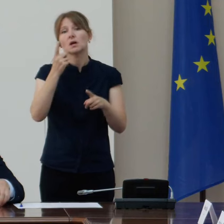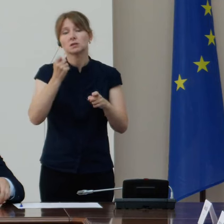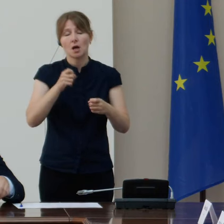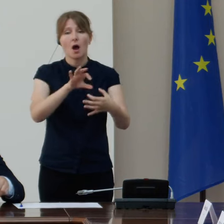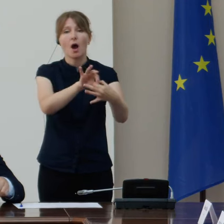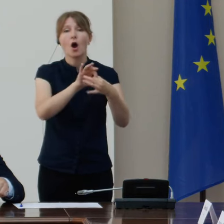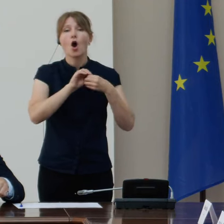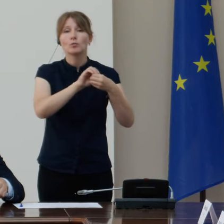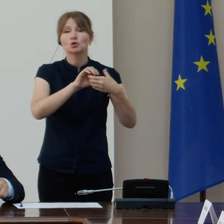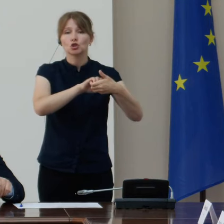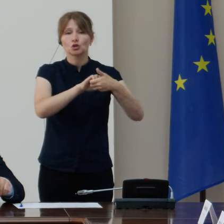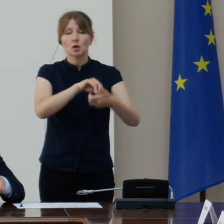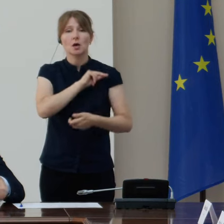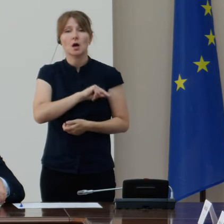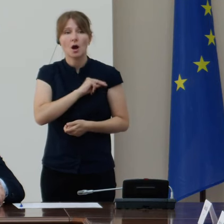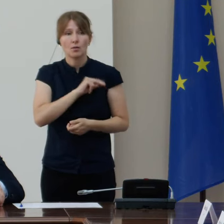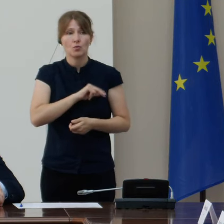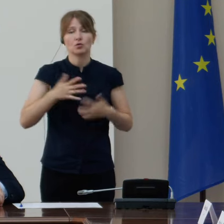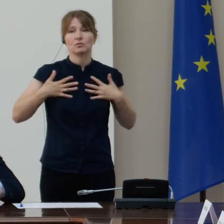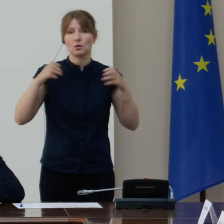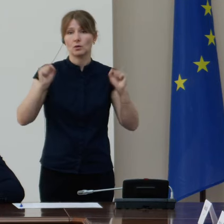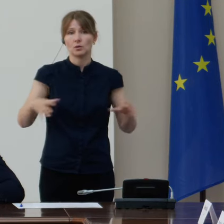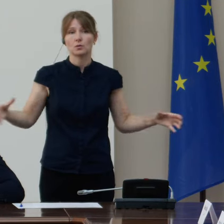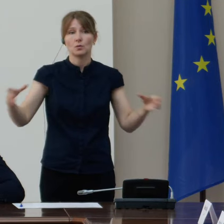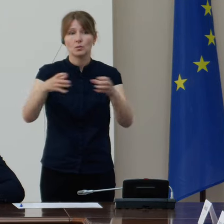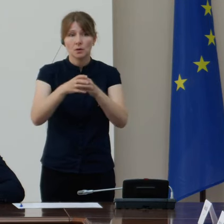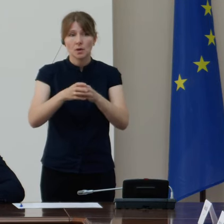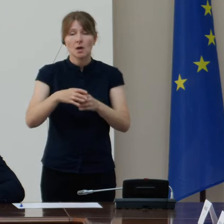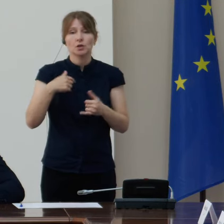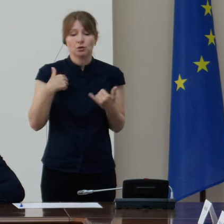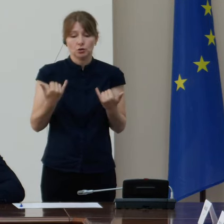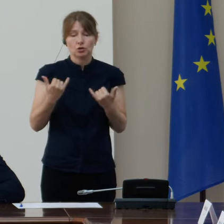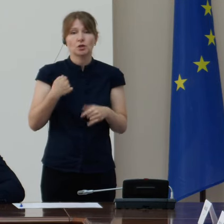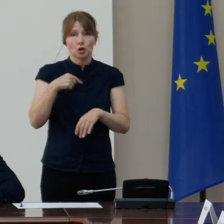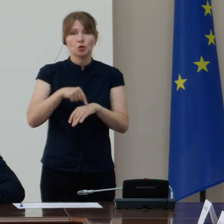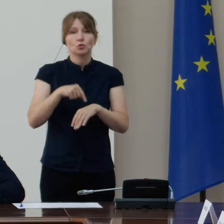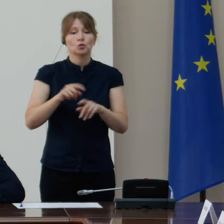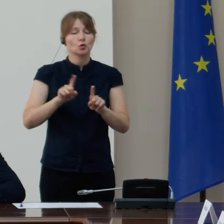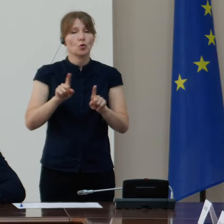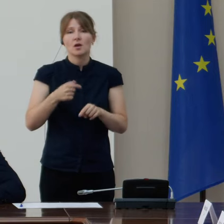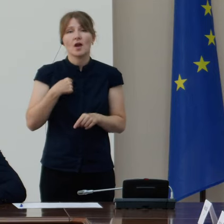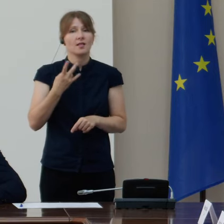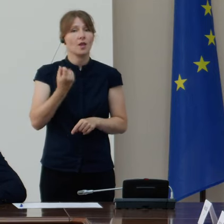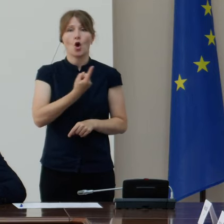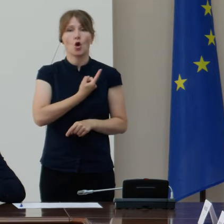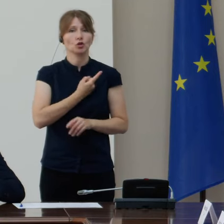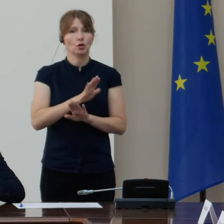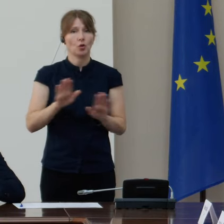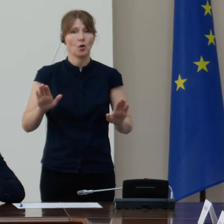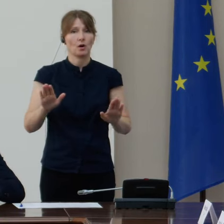acest efort comun și astăzi este pentru prima dată când mă simt că nu suntem noi singuri.